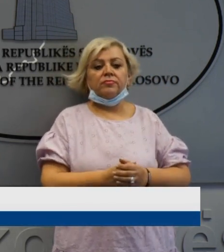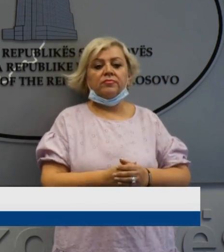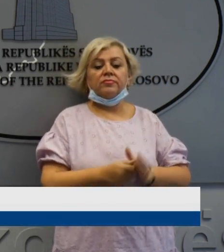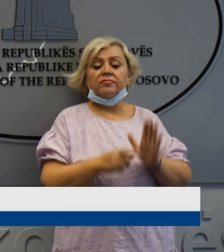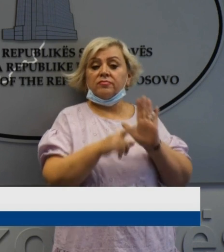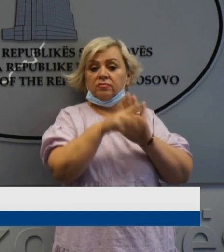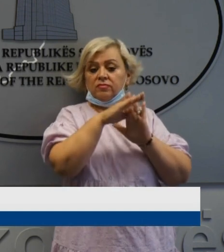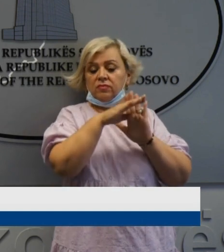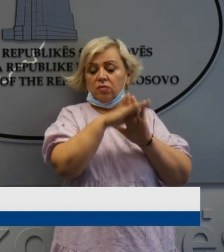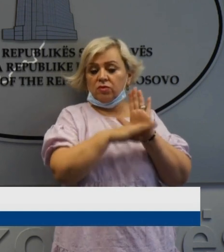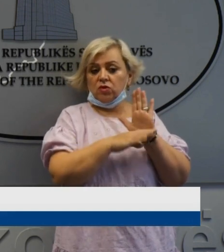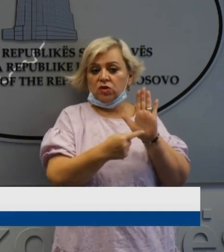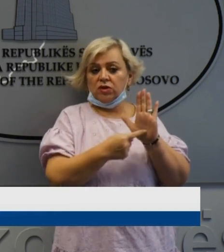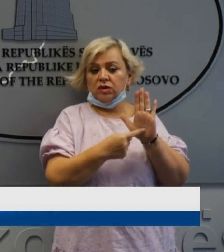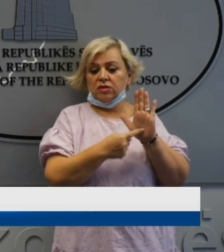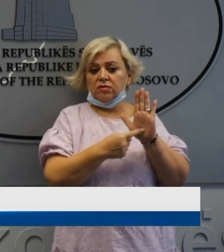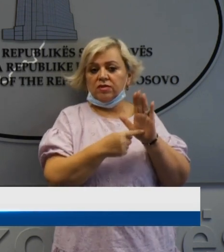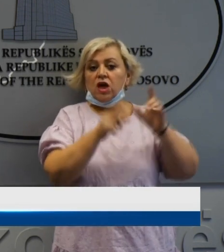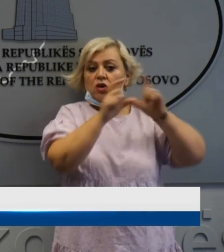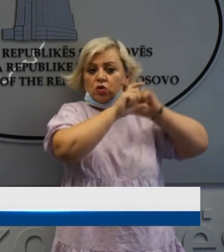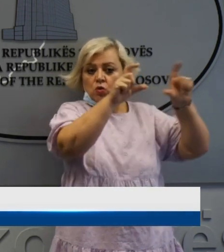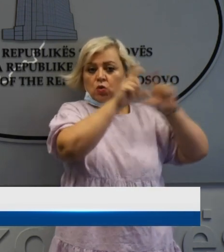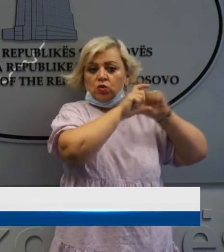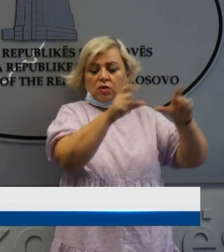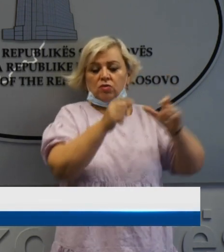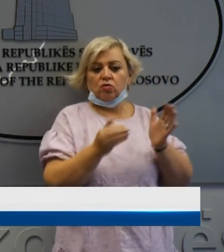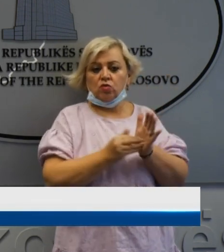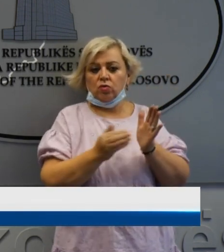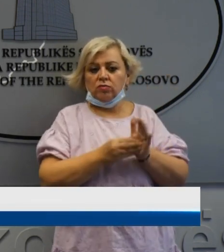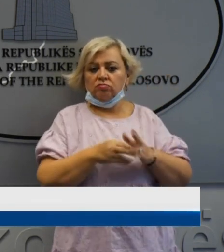në këtë ligj, bazuar edhe në institucionet